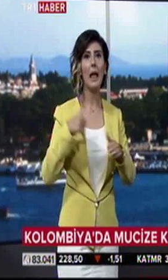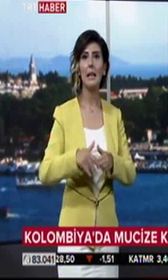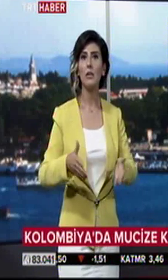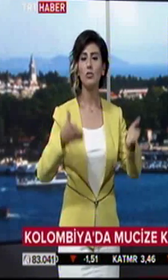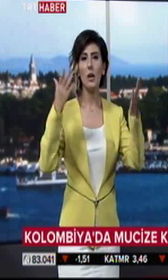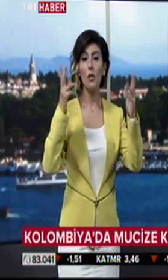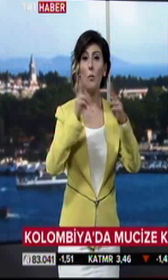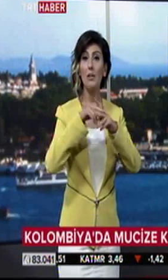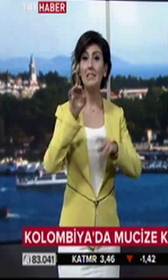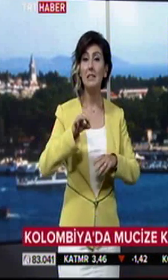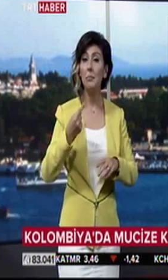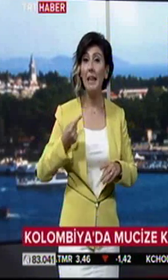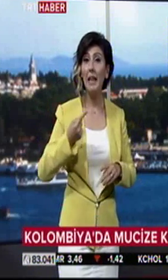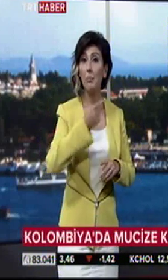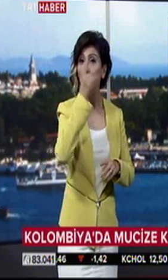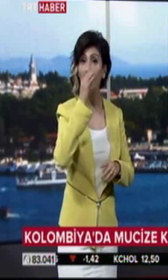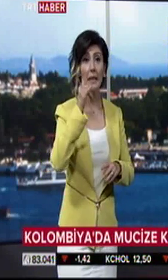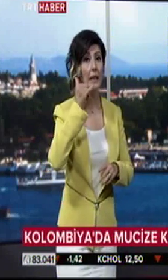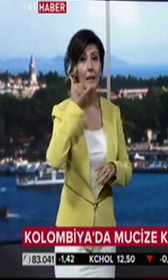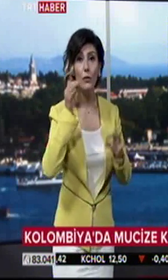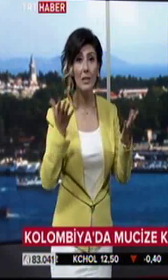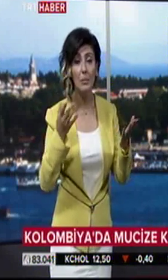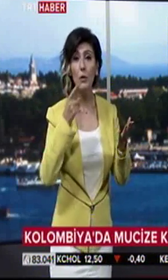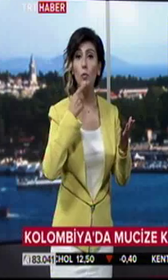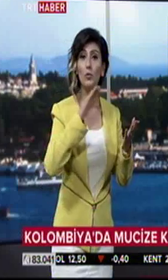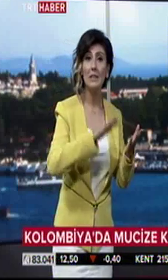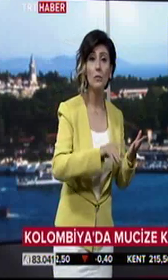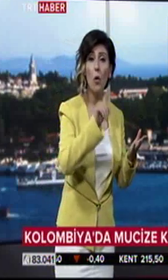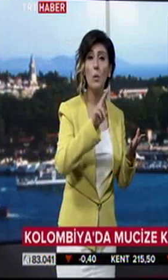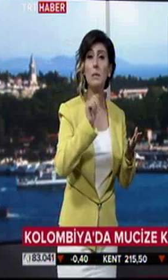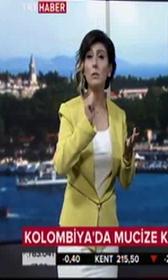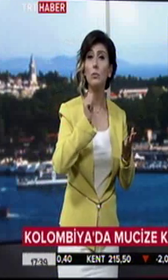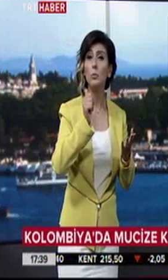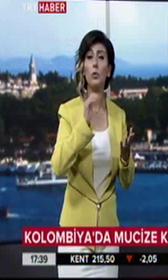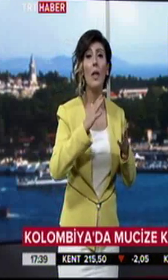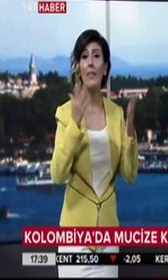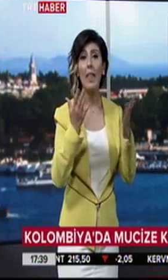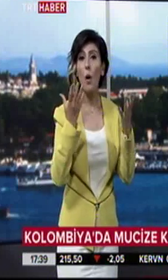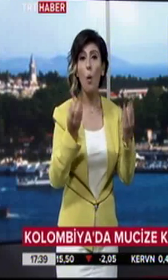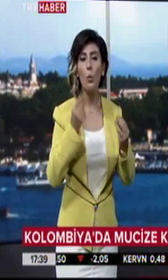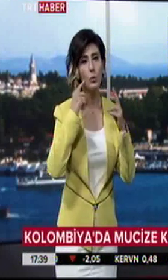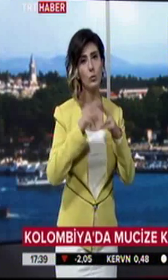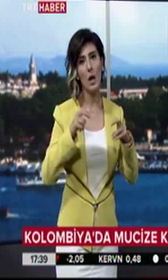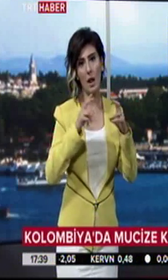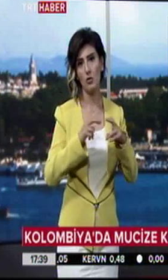şimdi ihbar telefonunu kimin yaptığını ve küçük kızın 18 gün boyunca neler yaşadığını araştırıyor.